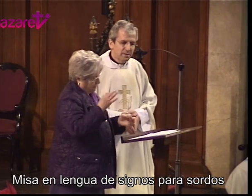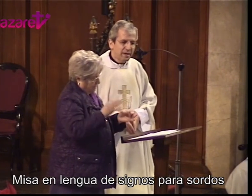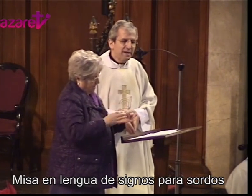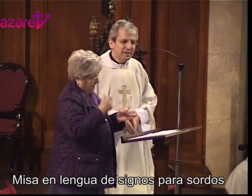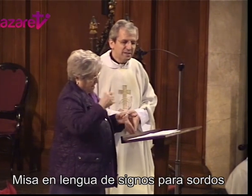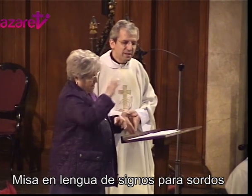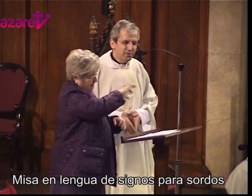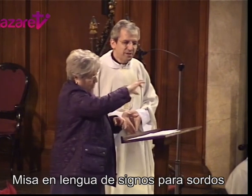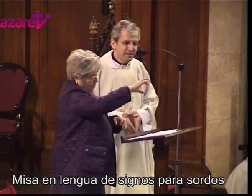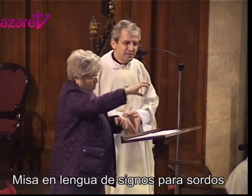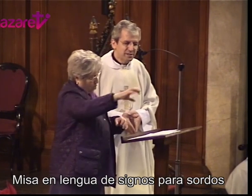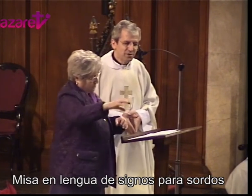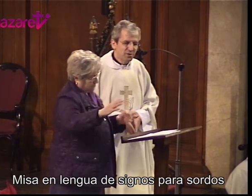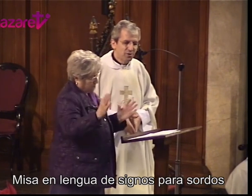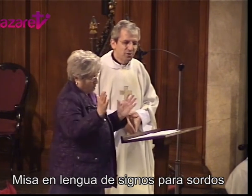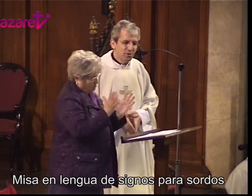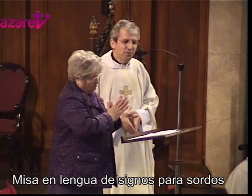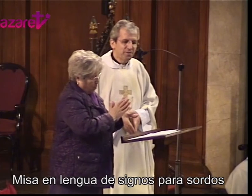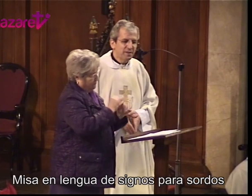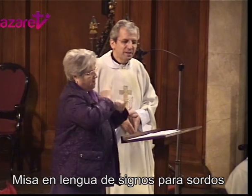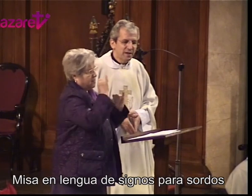y las naciones con fidelidad.